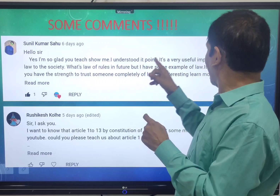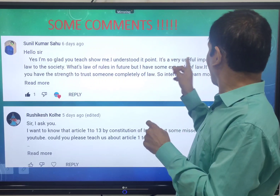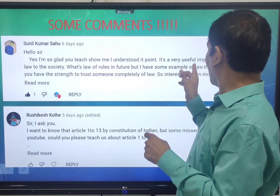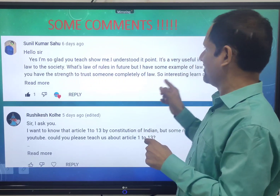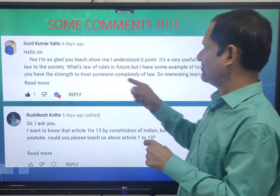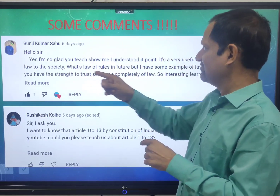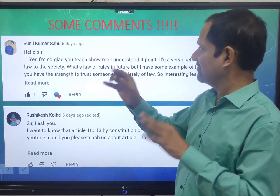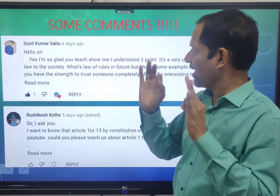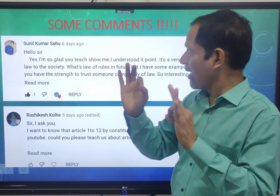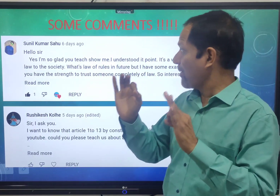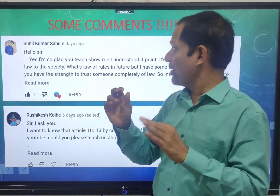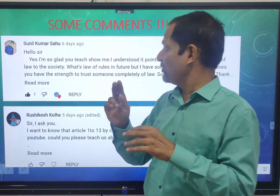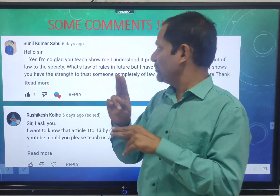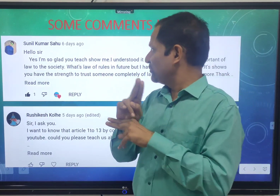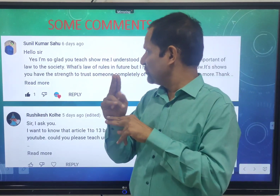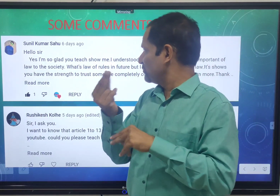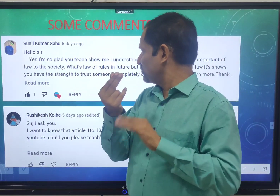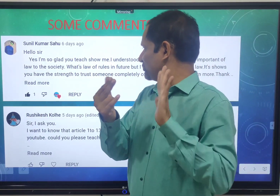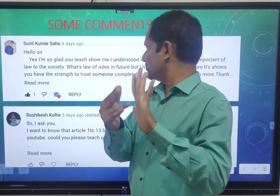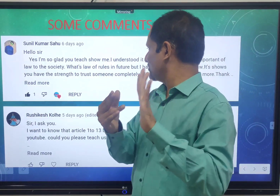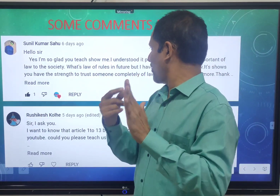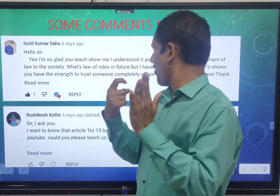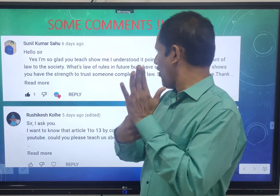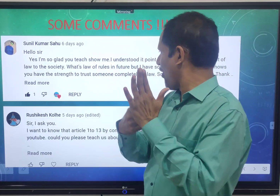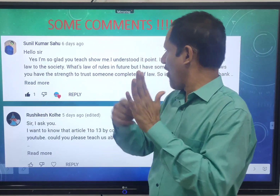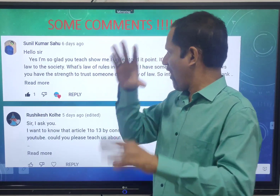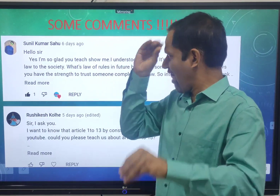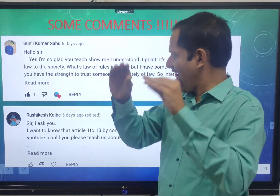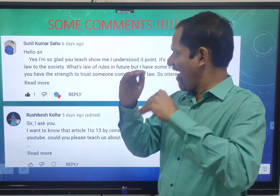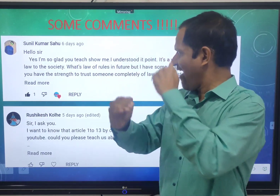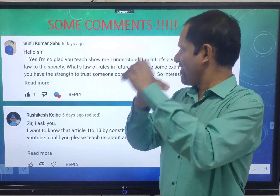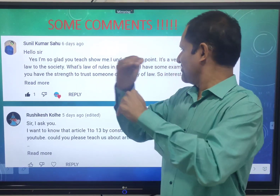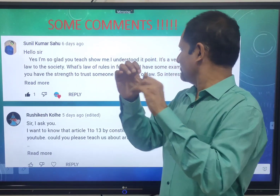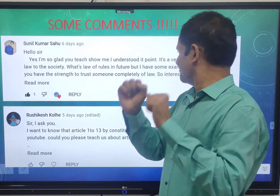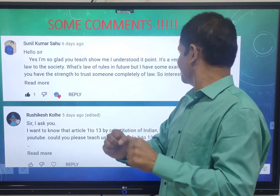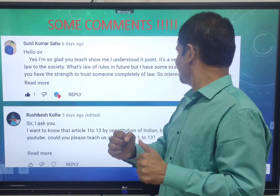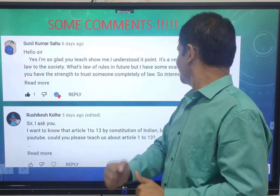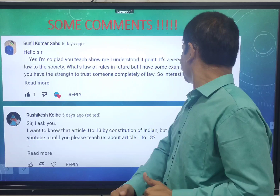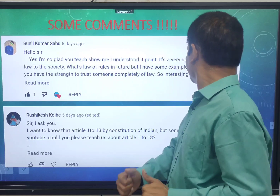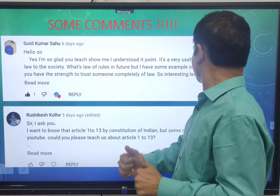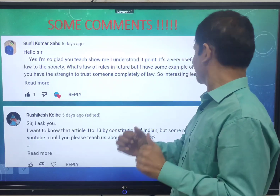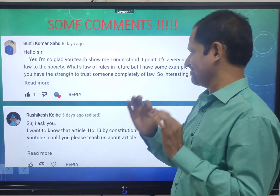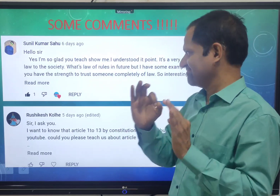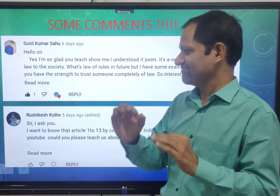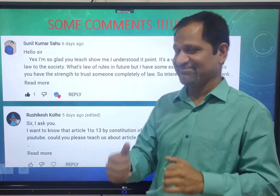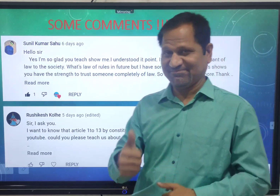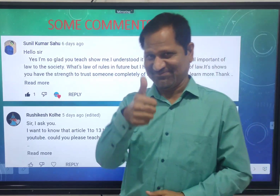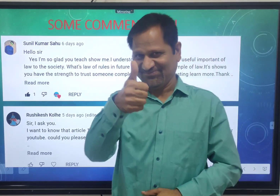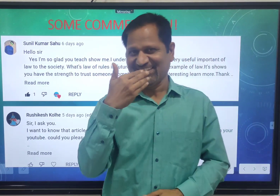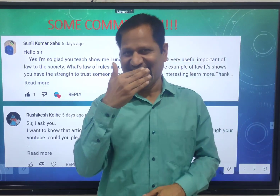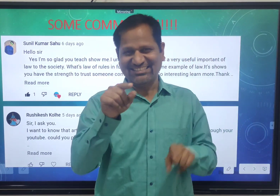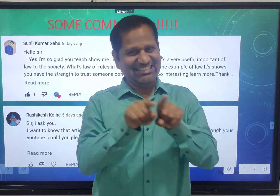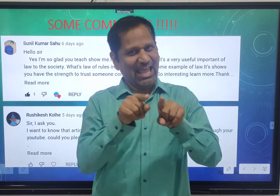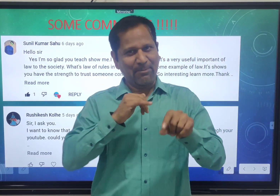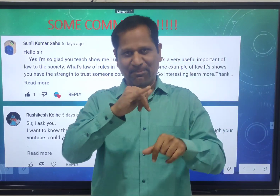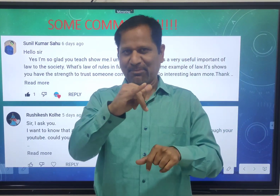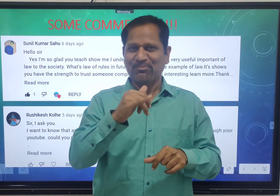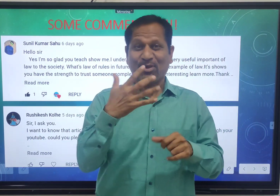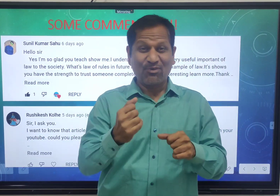बहुत खुशी होती है। और मैं ये जो दिव्यांगों से संबंधित आप पढ़ा रहे हैं,